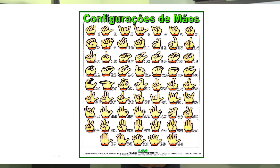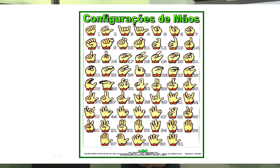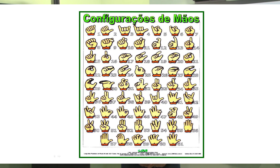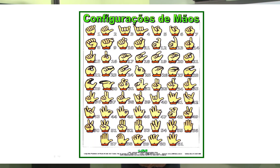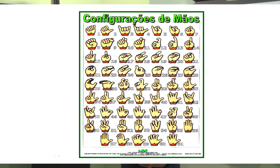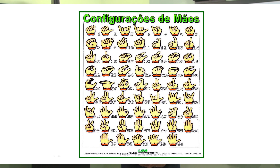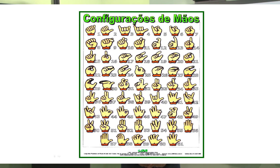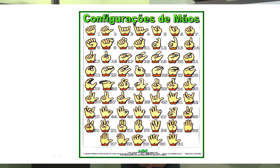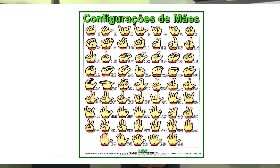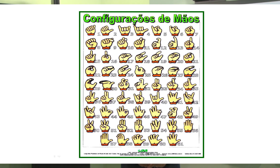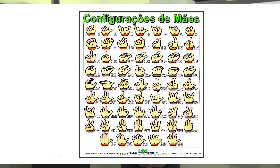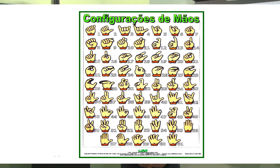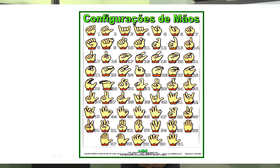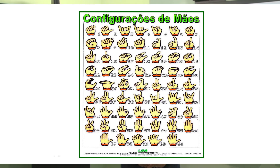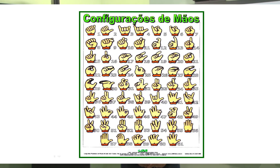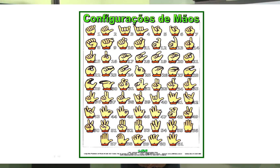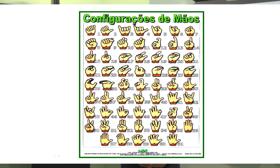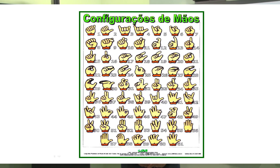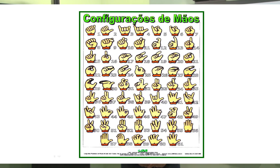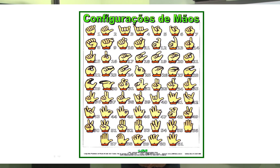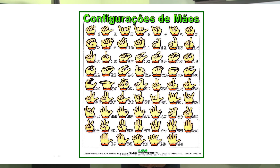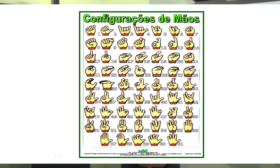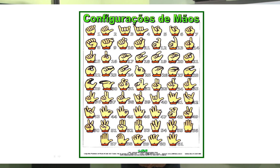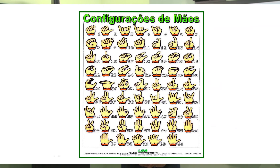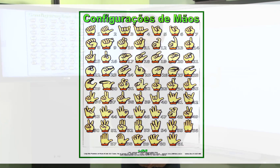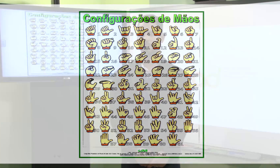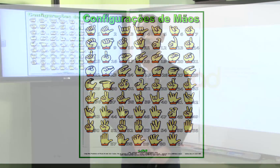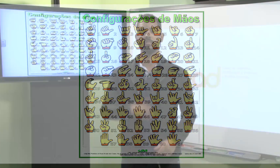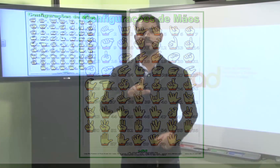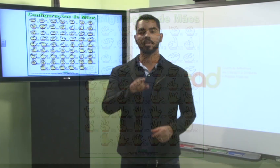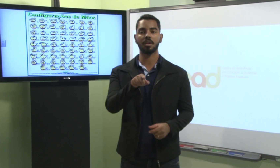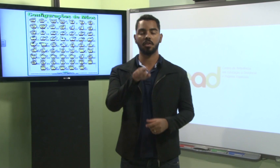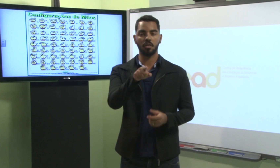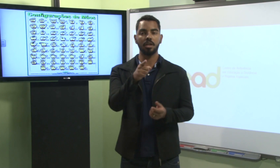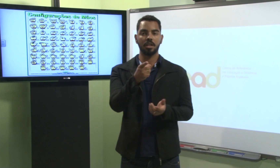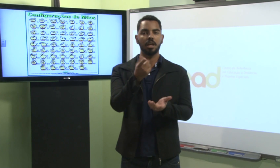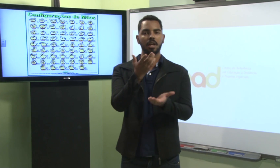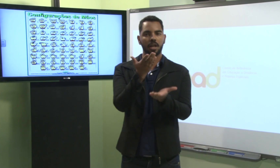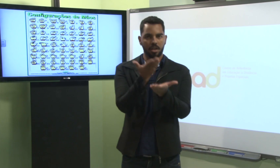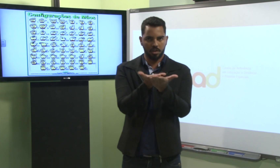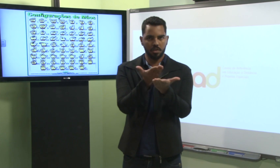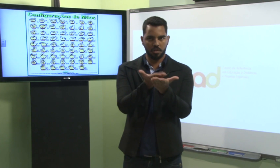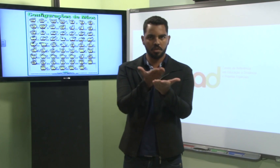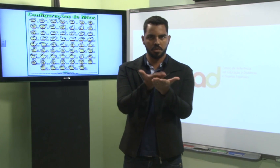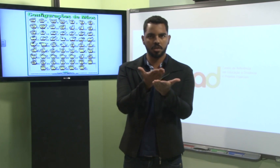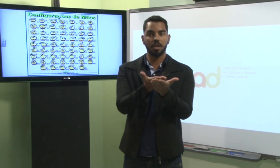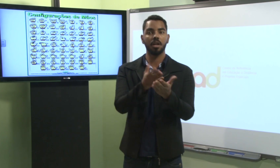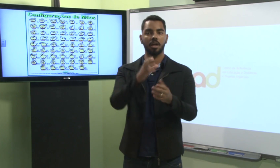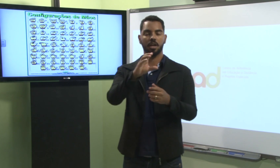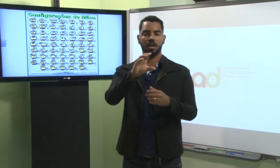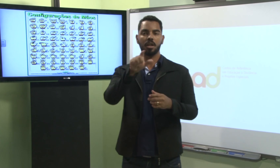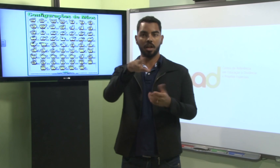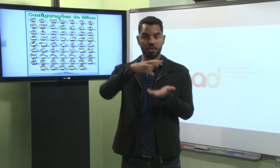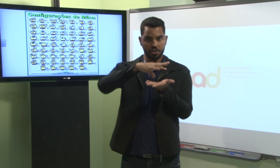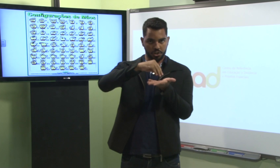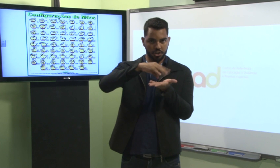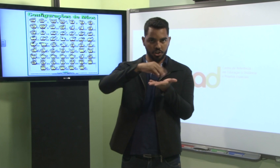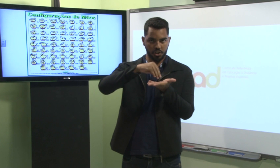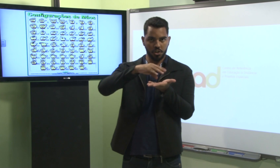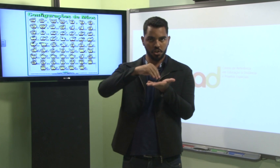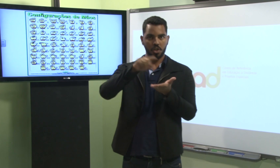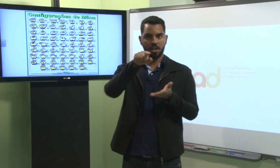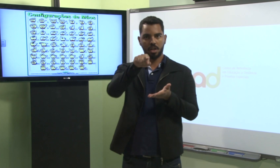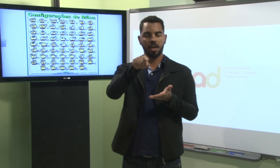Espero que vocês estejam com uma cópia das configurações de mãos, em mãos, já xerocada aí agora, para